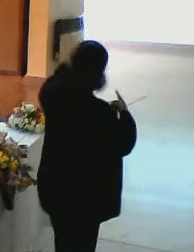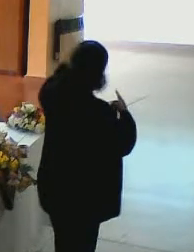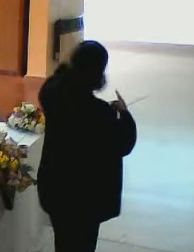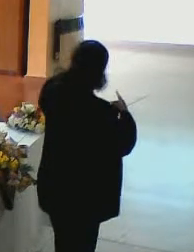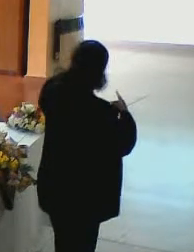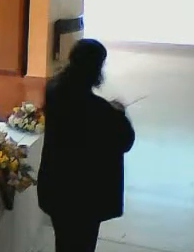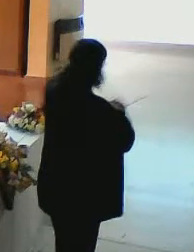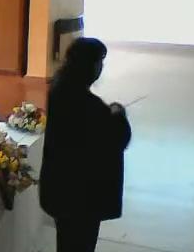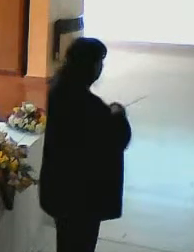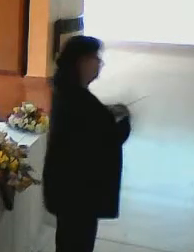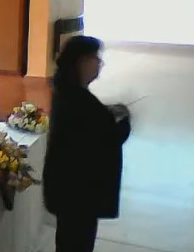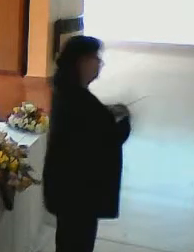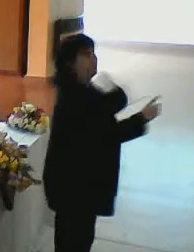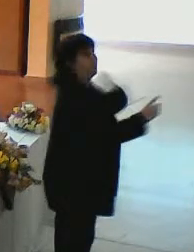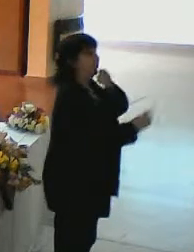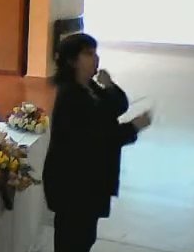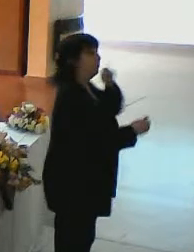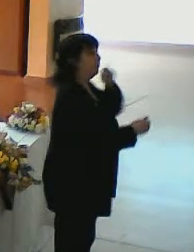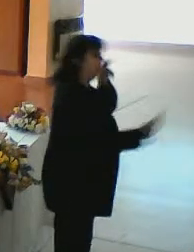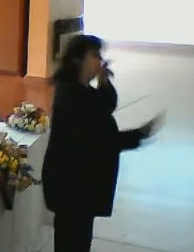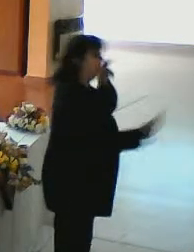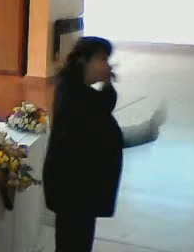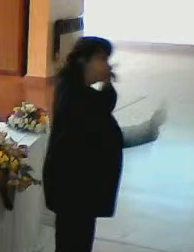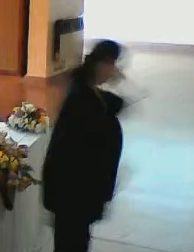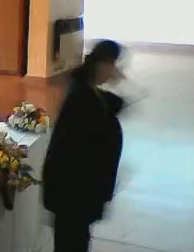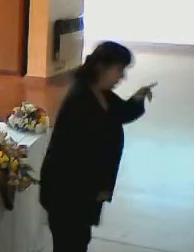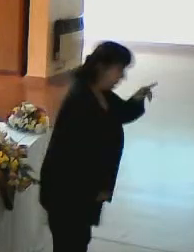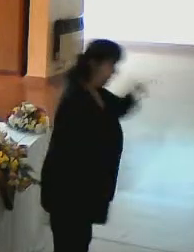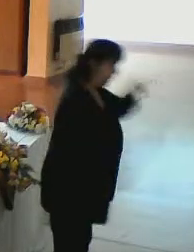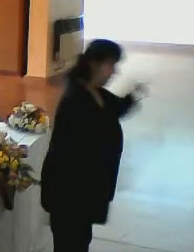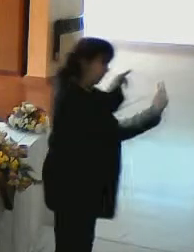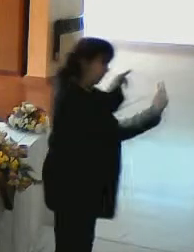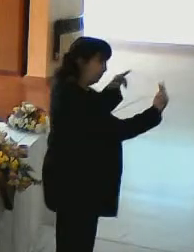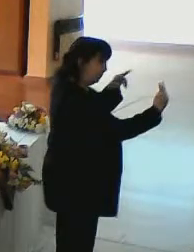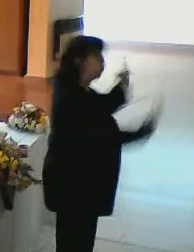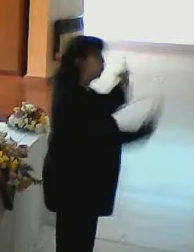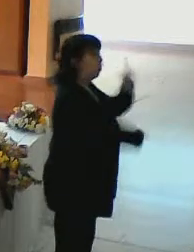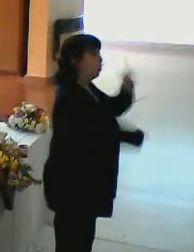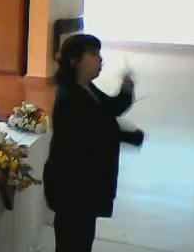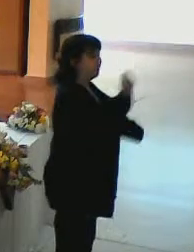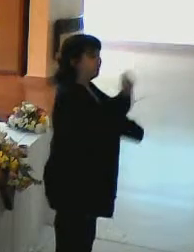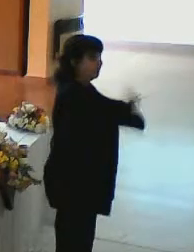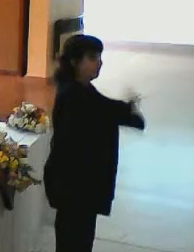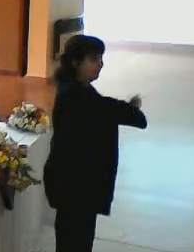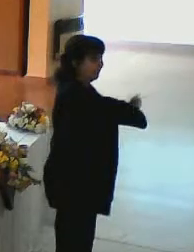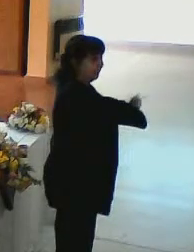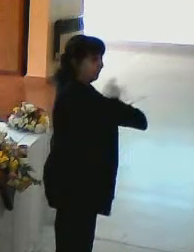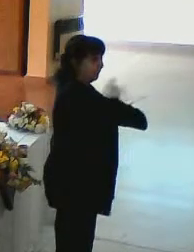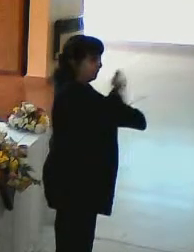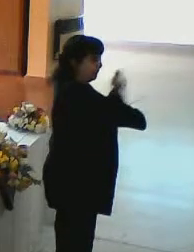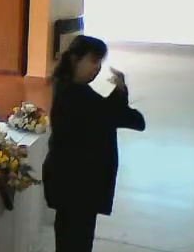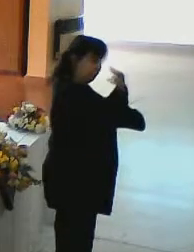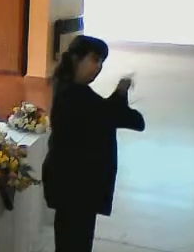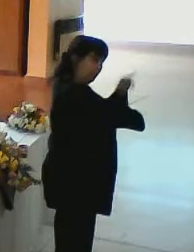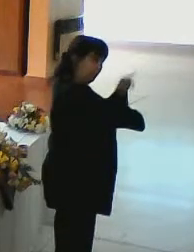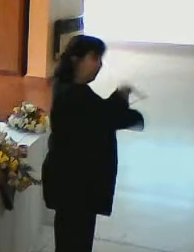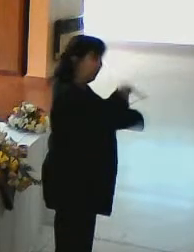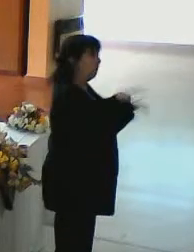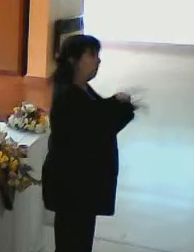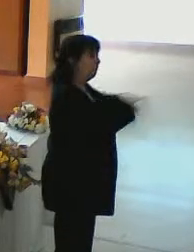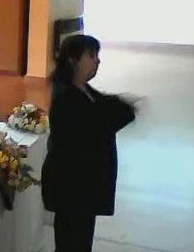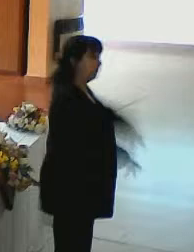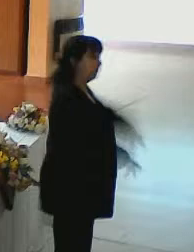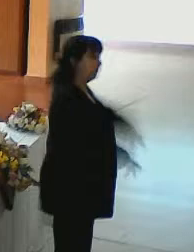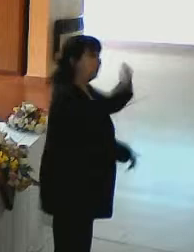podemos ver. Por ejemplo, que no fija y sigue la mirada a los 2 meses, no mueve los 4 miembros de postura supina, eso también a los 2